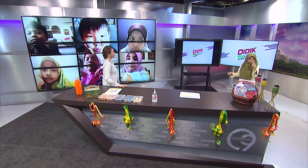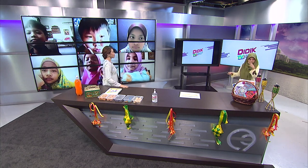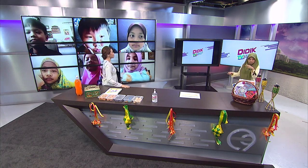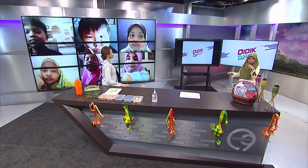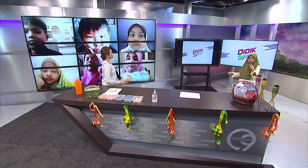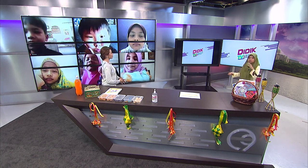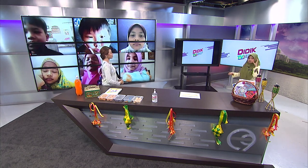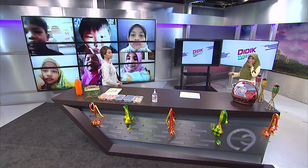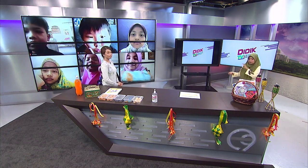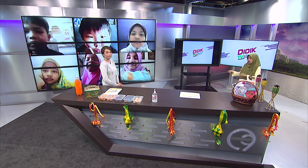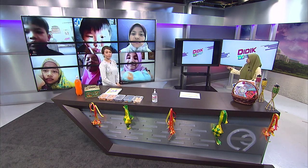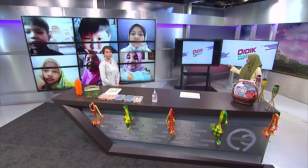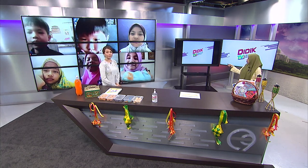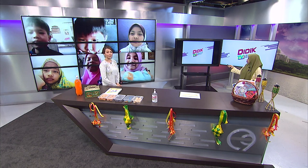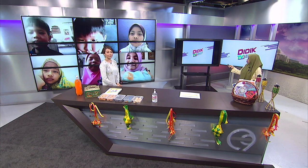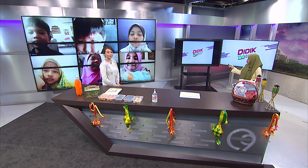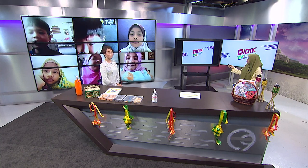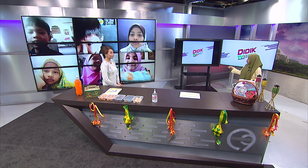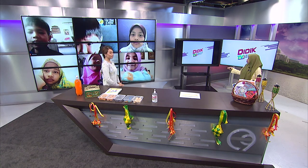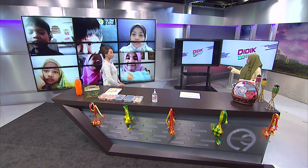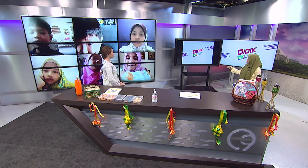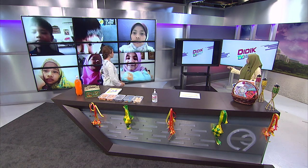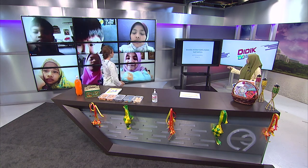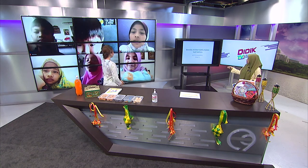Tengok tau, tengok gambar.